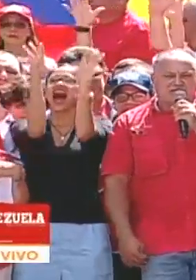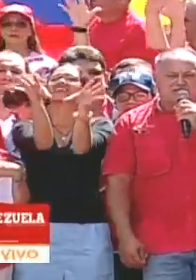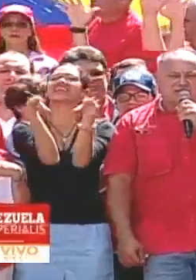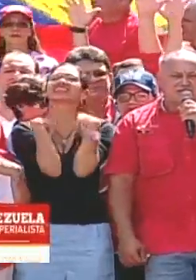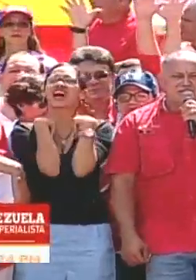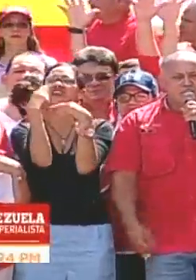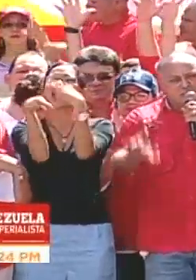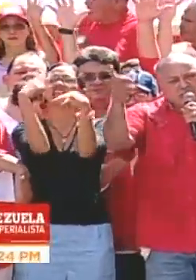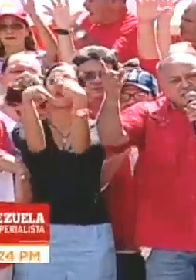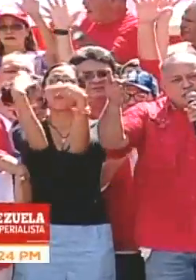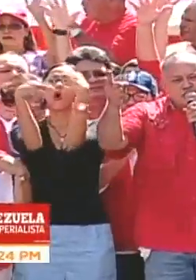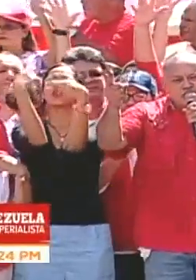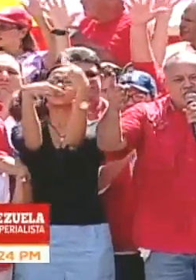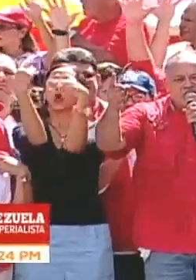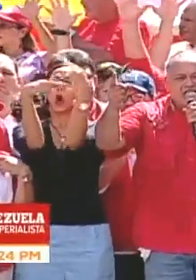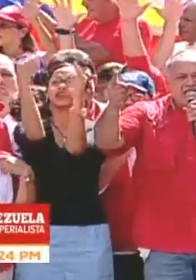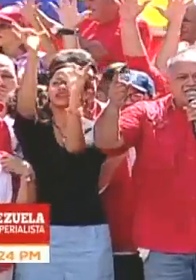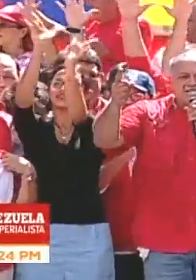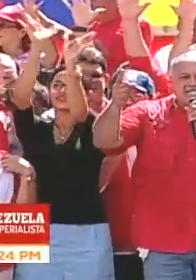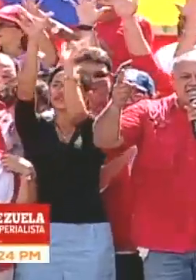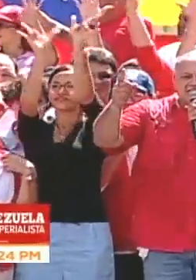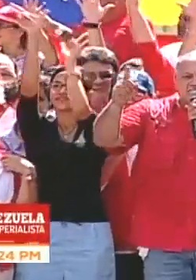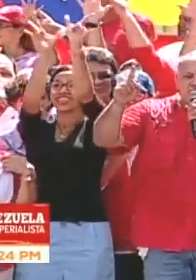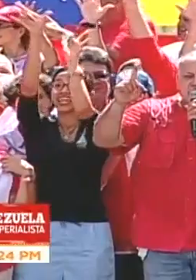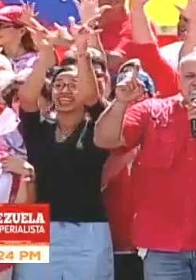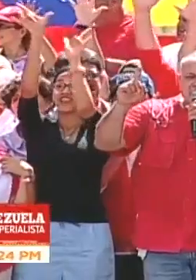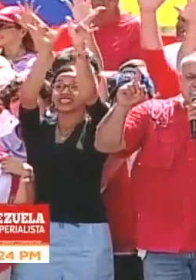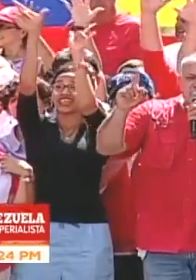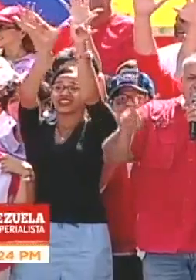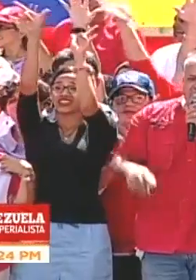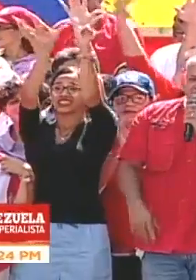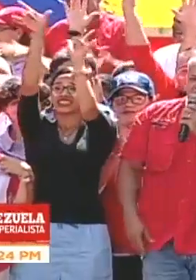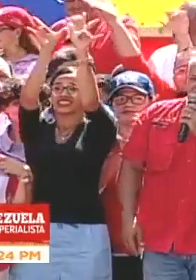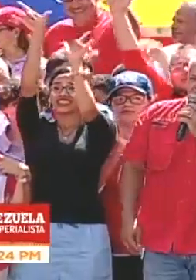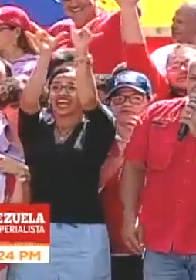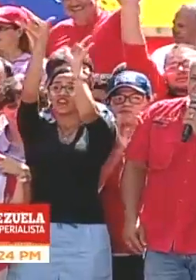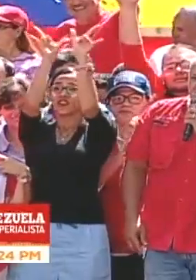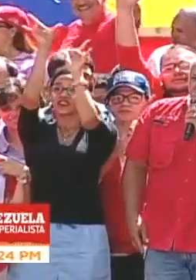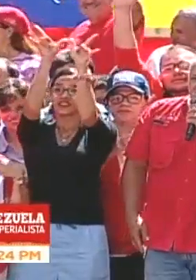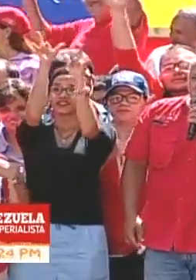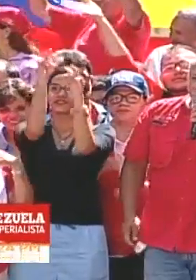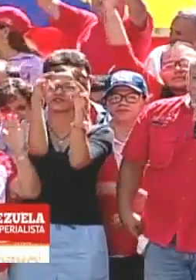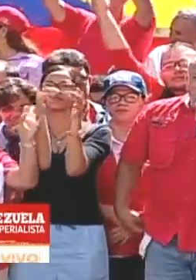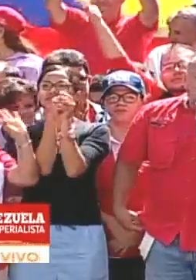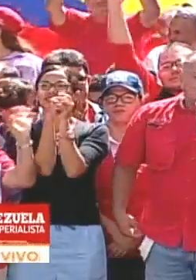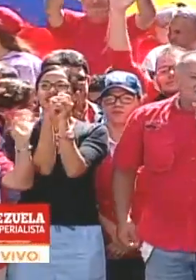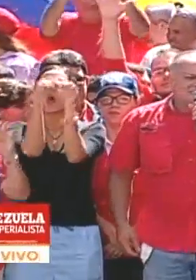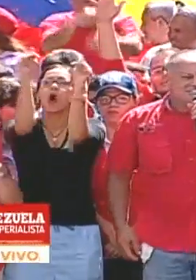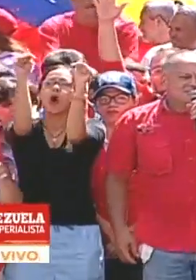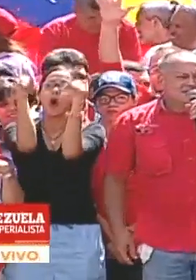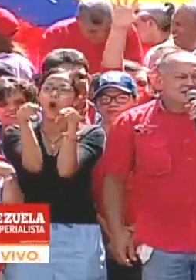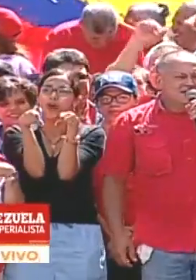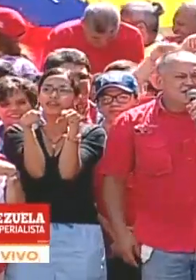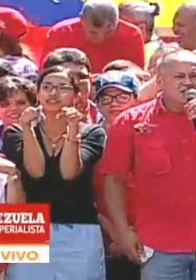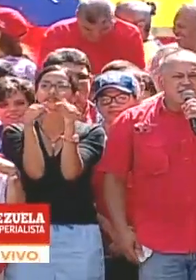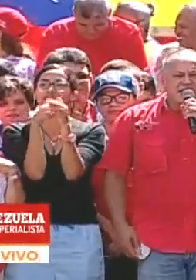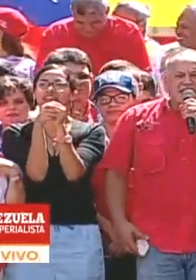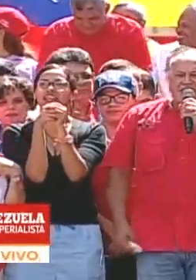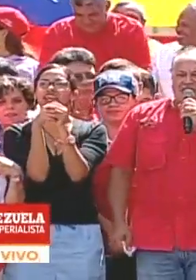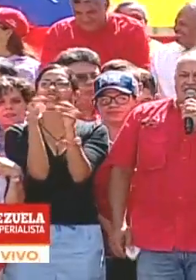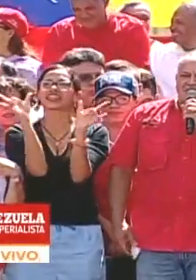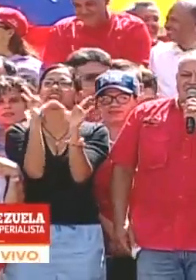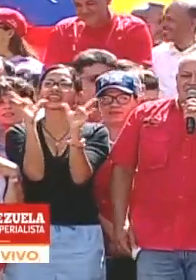Reconocidos por la revolución, así la derecha no los quiera reconocer. Hoy,